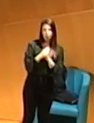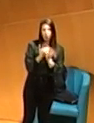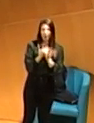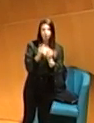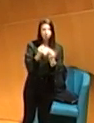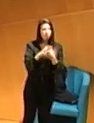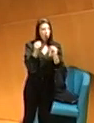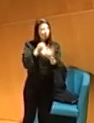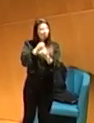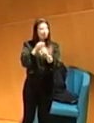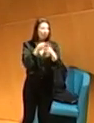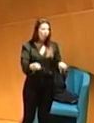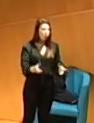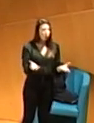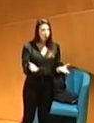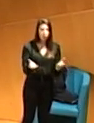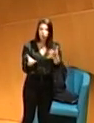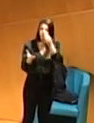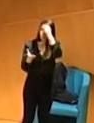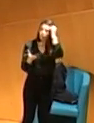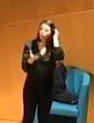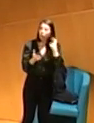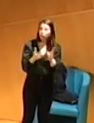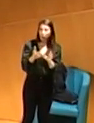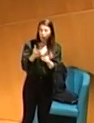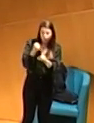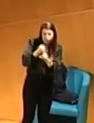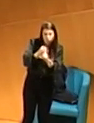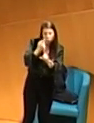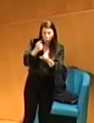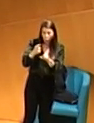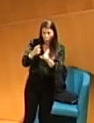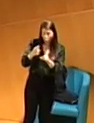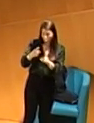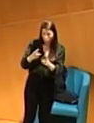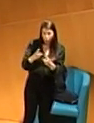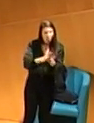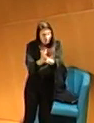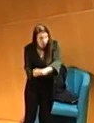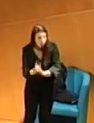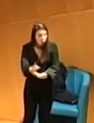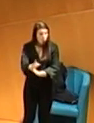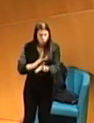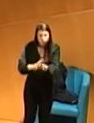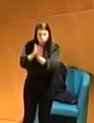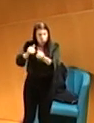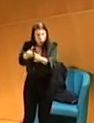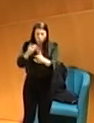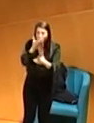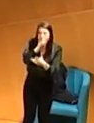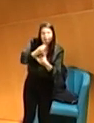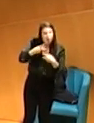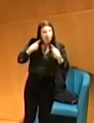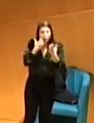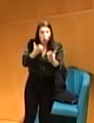passe à autre chose, c'est-à-dire on se bat pour qu'il ne perde pas ses acquis, mais on se bat pour qu'il ait une belle vie. Alors bien